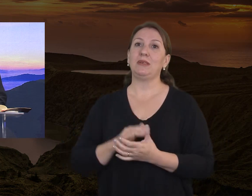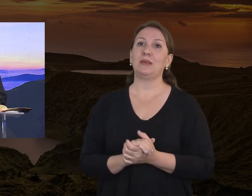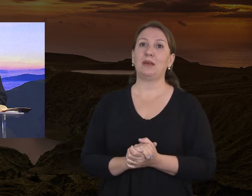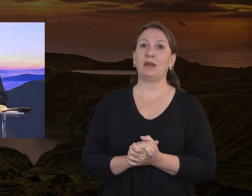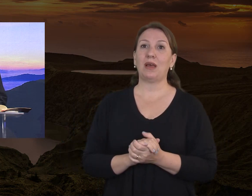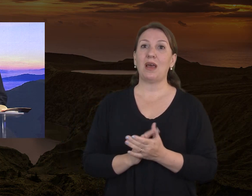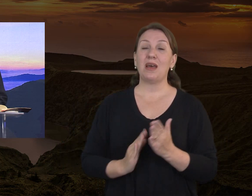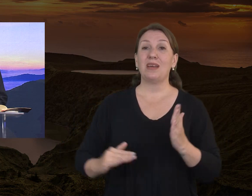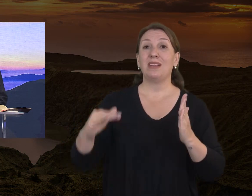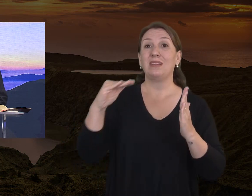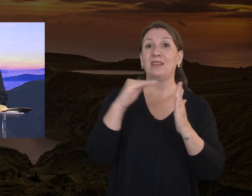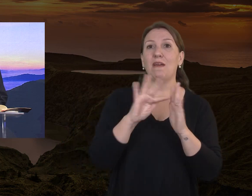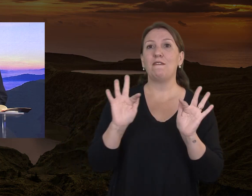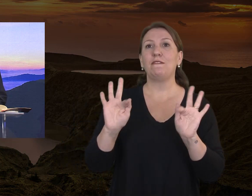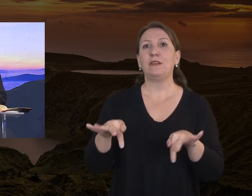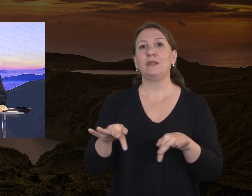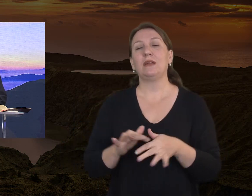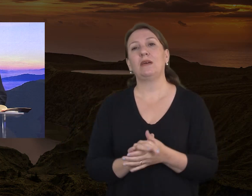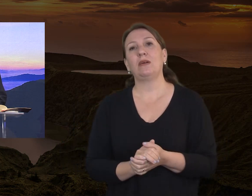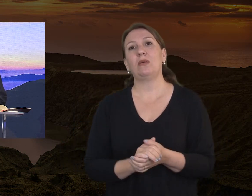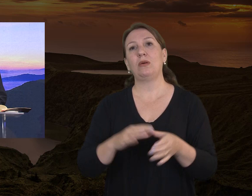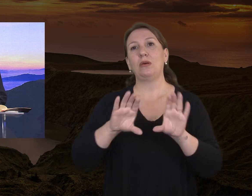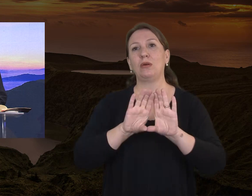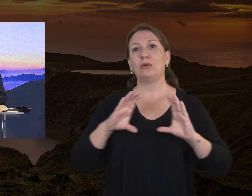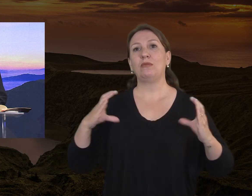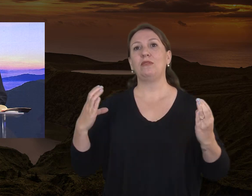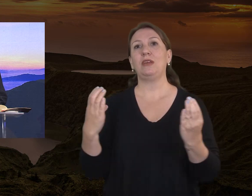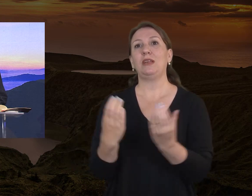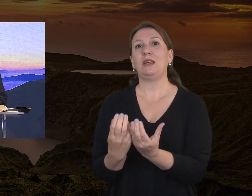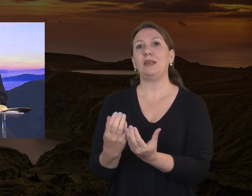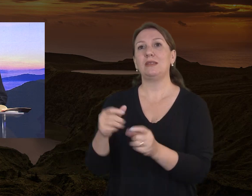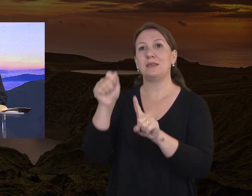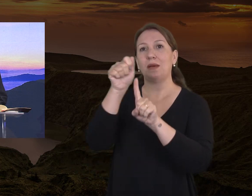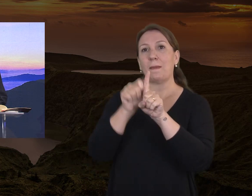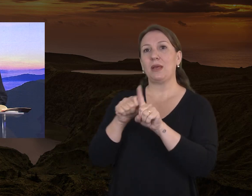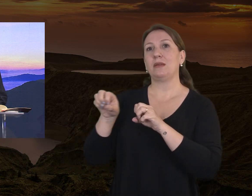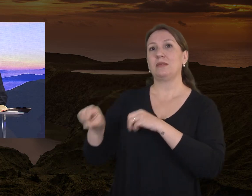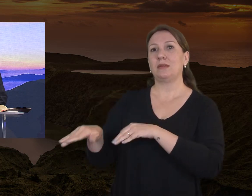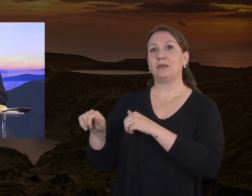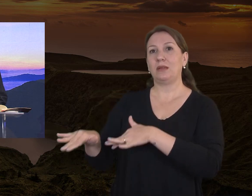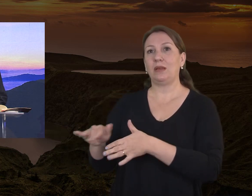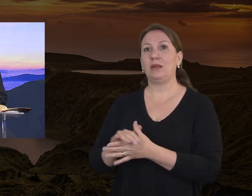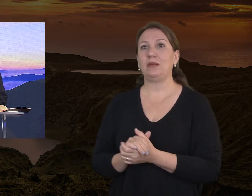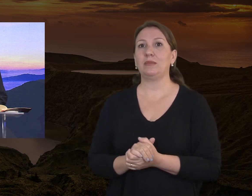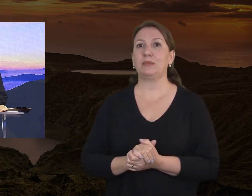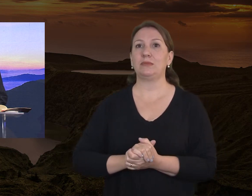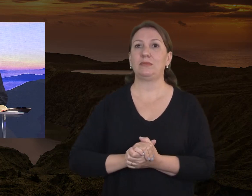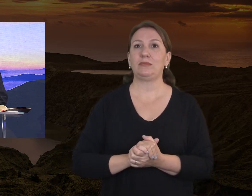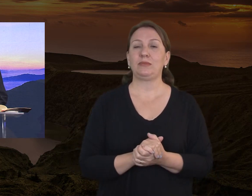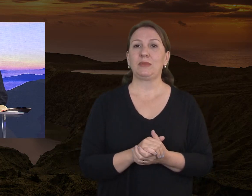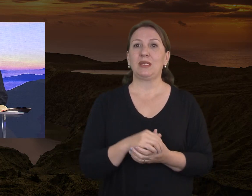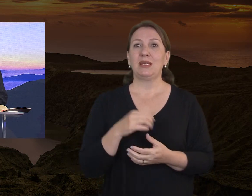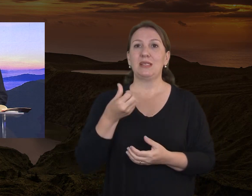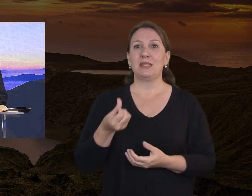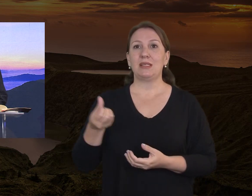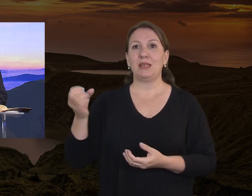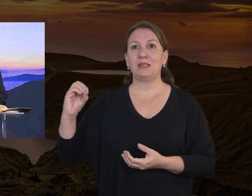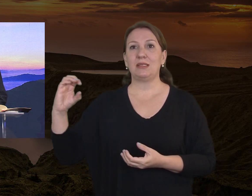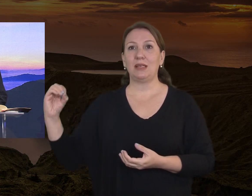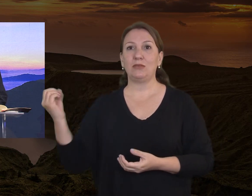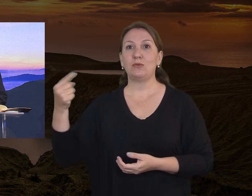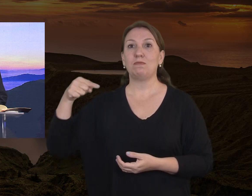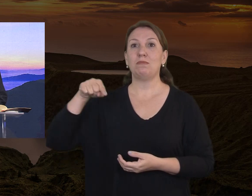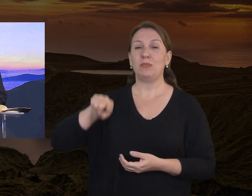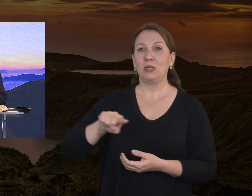Conferência Internacional em setembro. A nossa meta é termos 600 mil em arrecadação. E também,